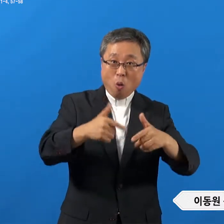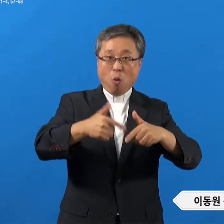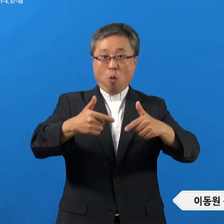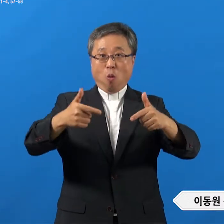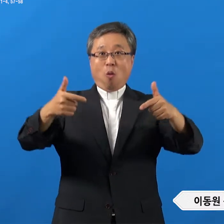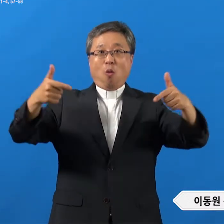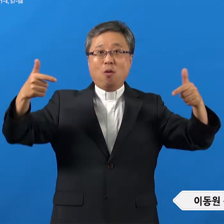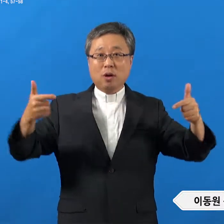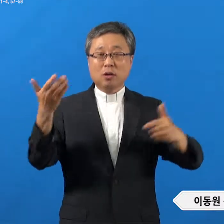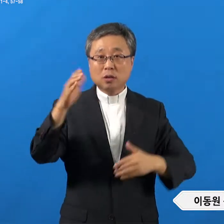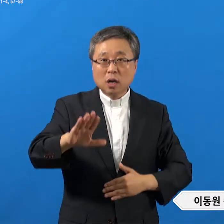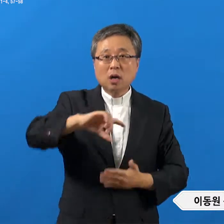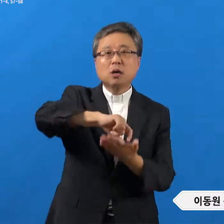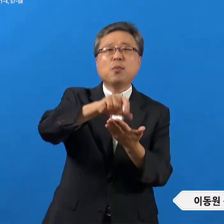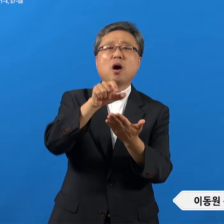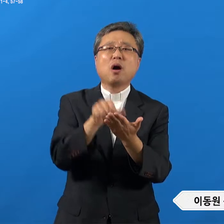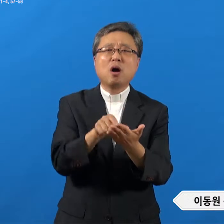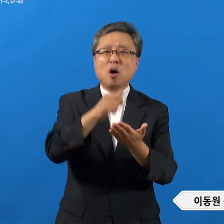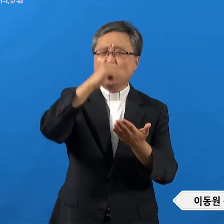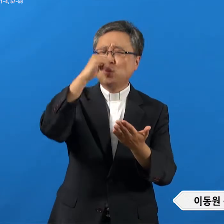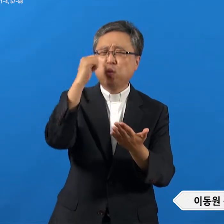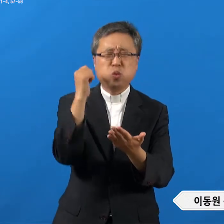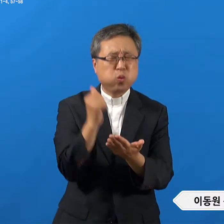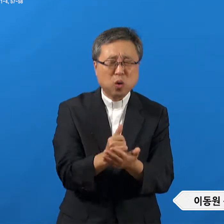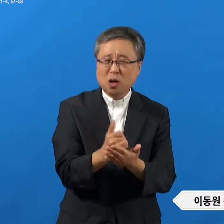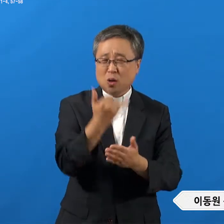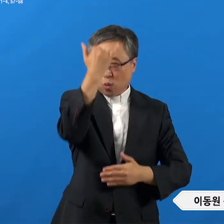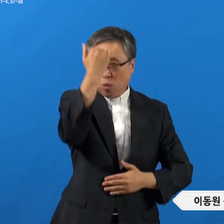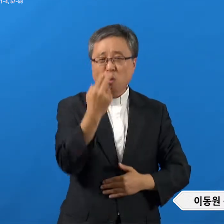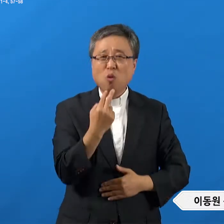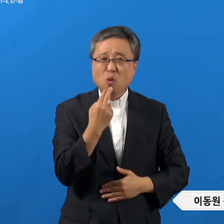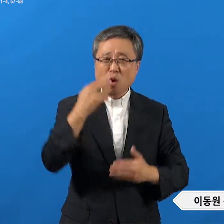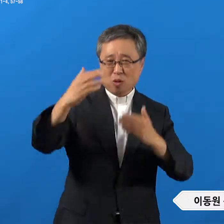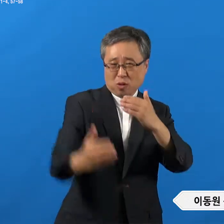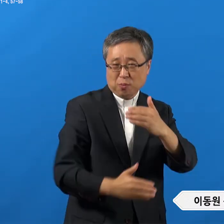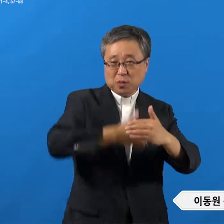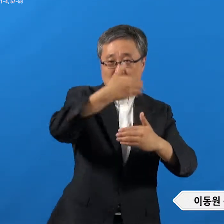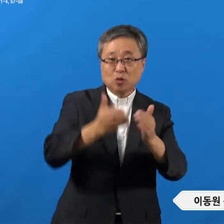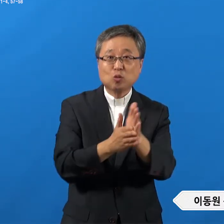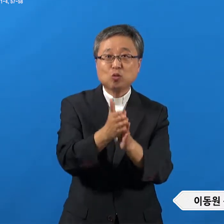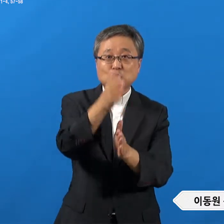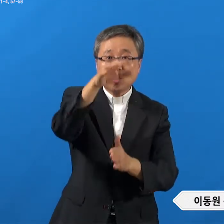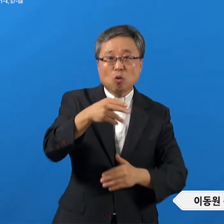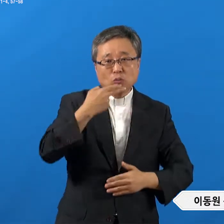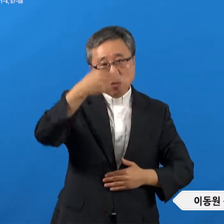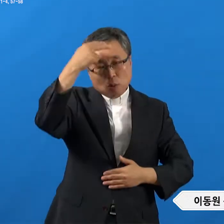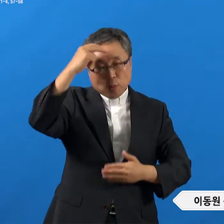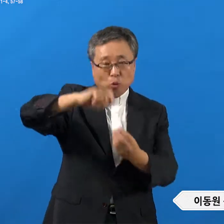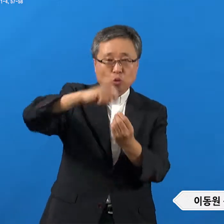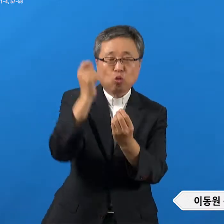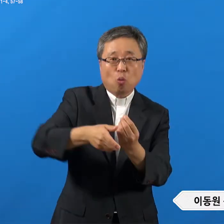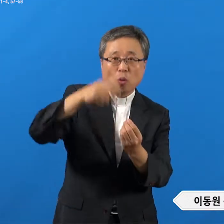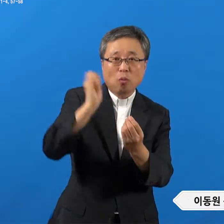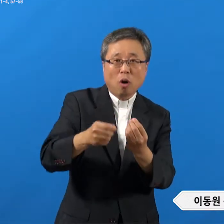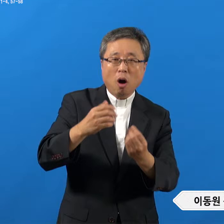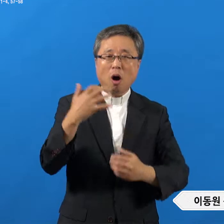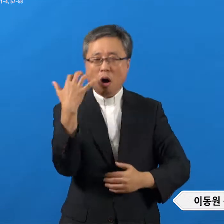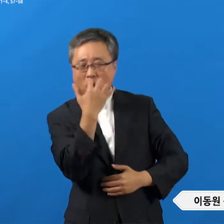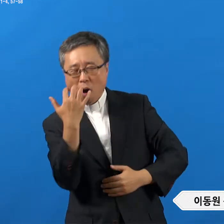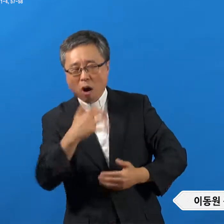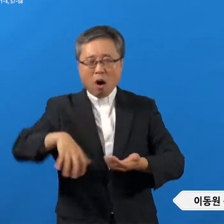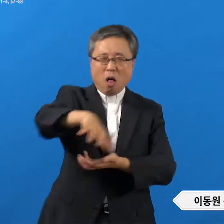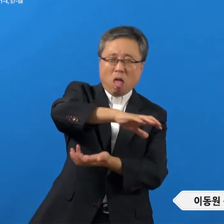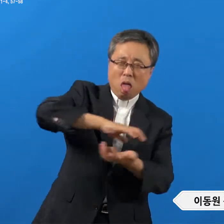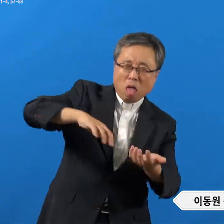급증했습니다. 그러나 그만큼 죄가, 부도덕이 넘치던 도시였습니다. 술, 도박, 포르노,